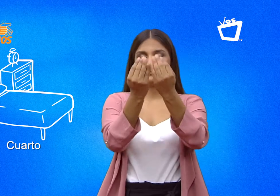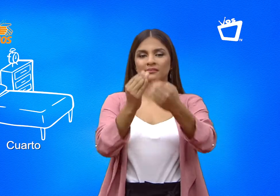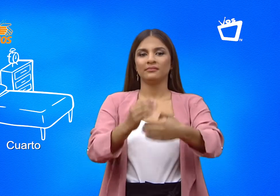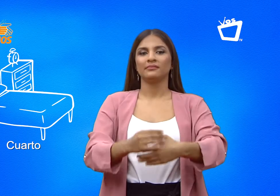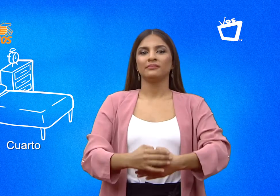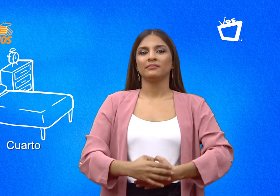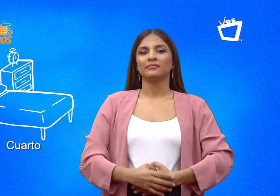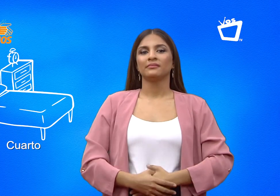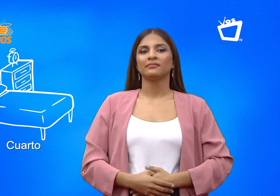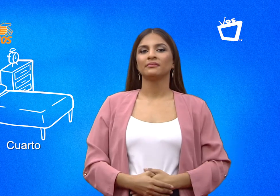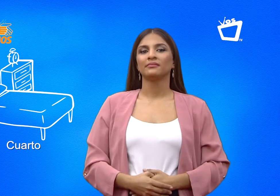Cuarto.